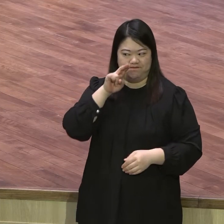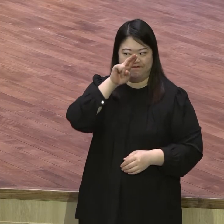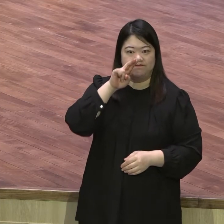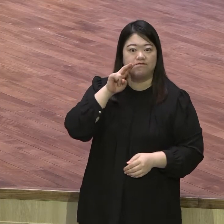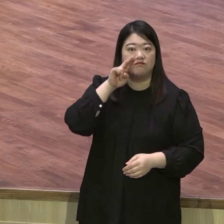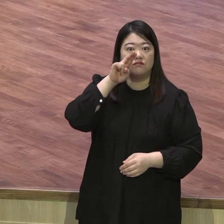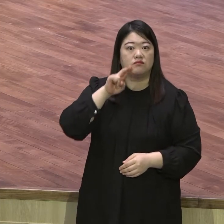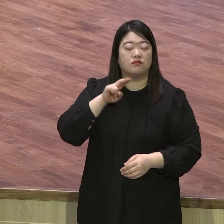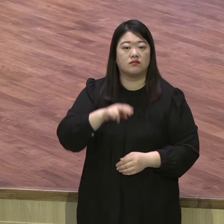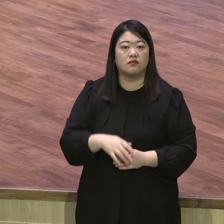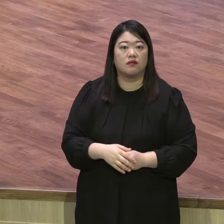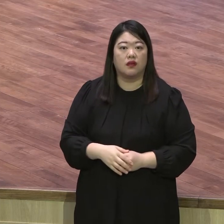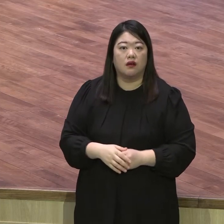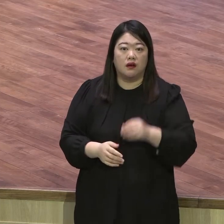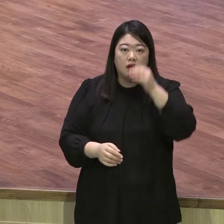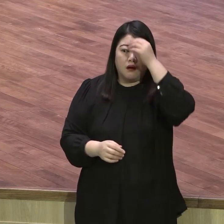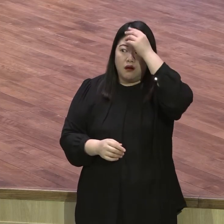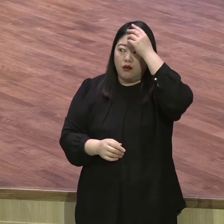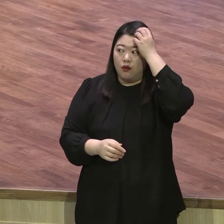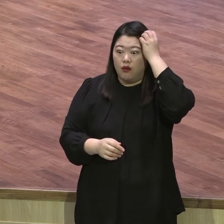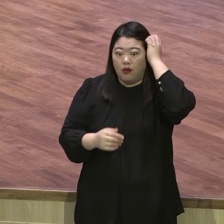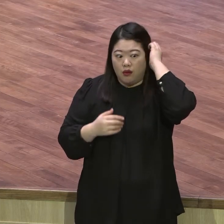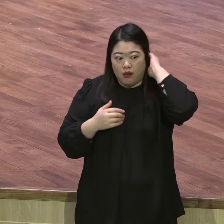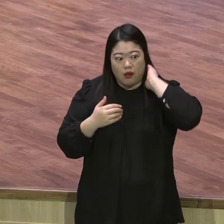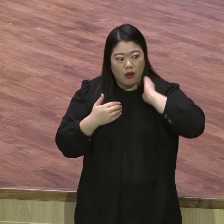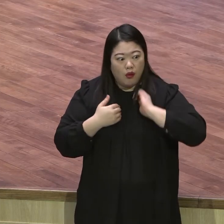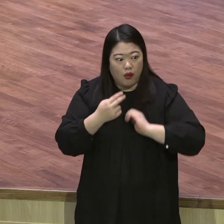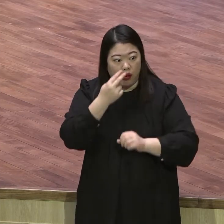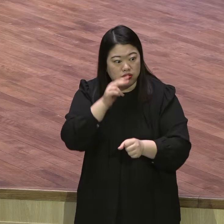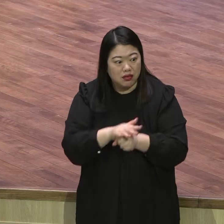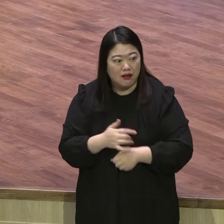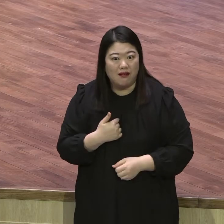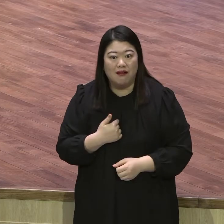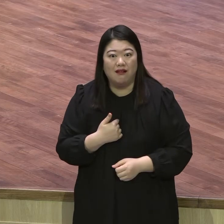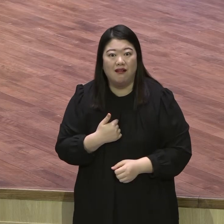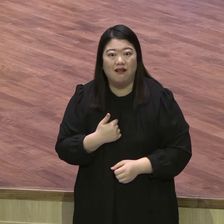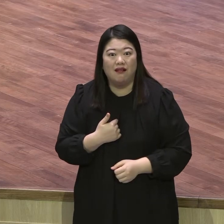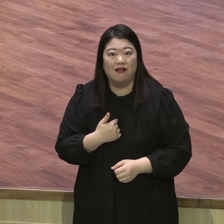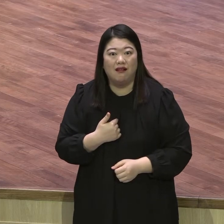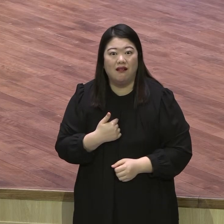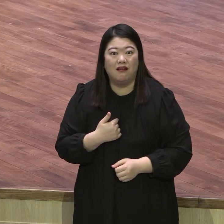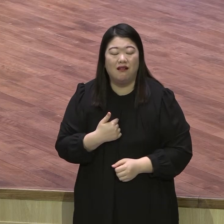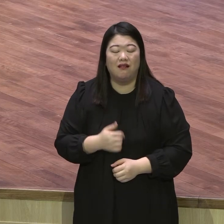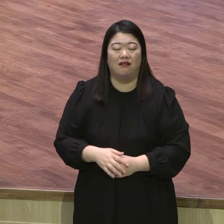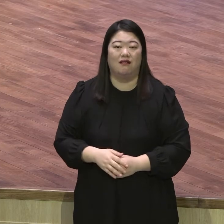그 안에 터세가 있어가지고 뭔가 확 눈에 안 보이는 힘이 있어요. 그럼 못해요.